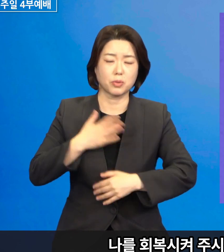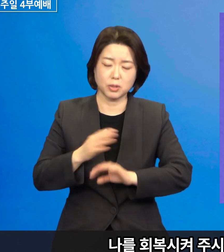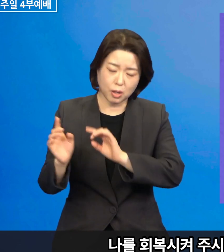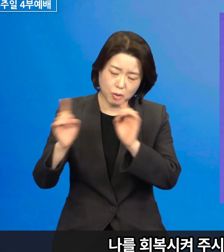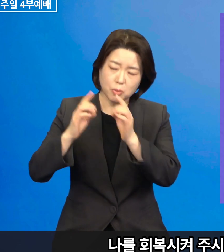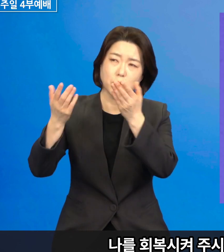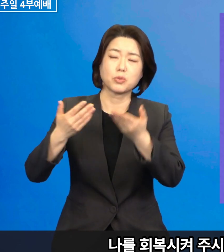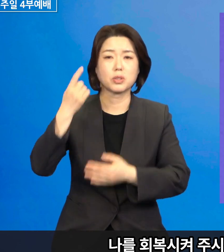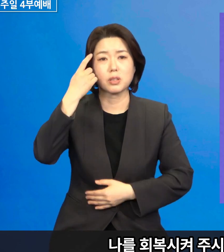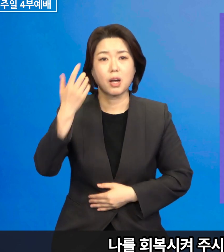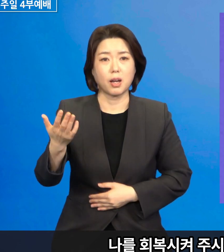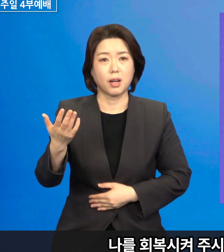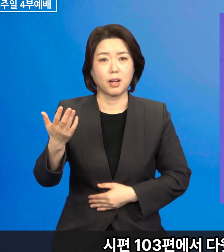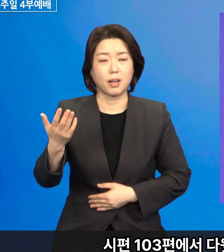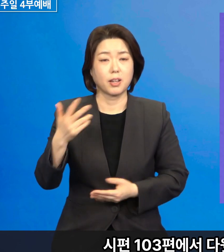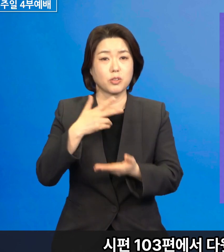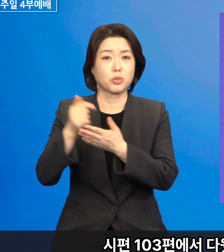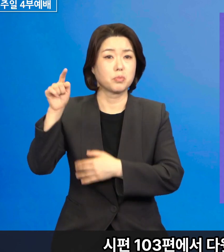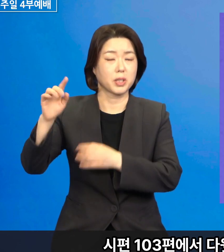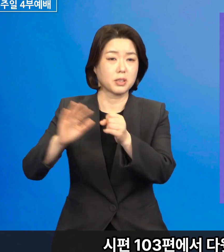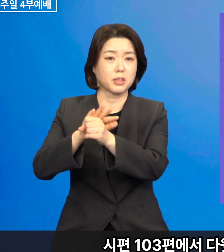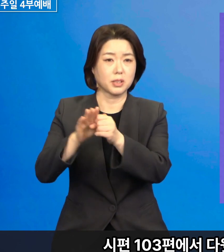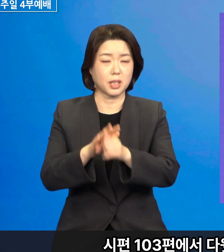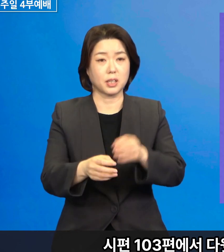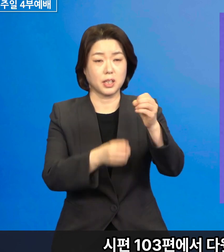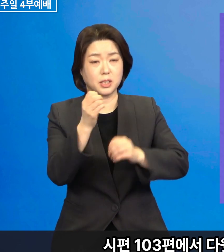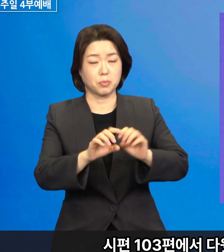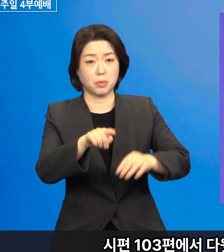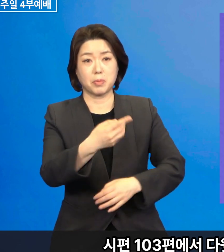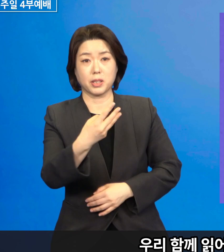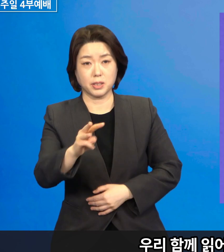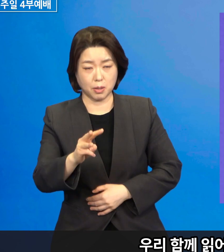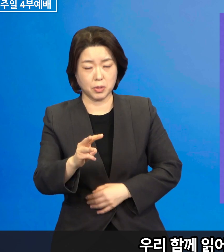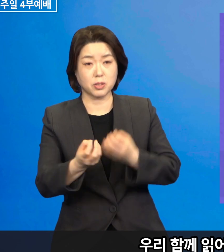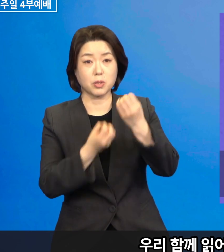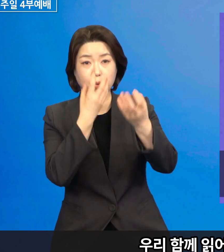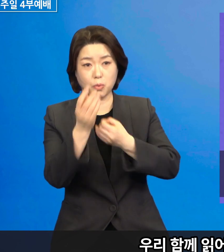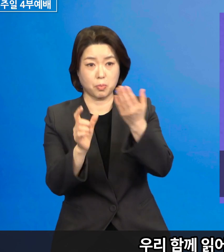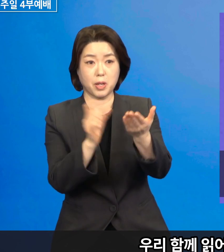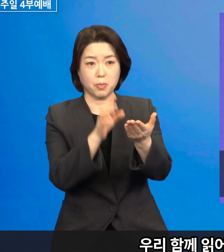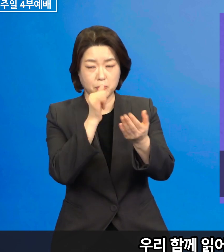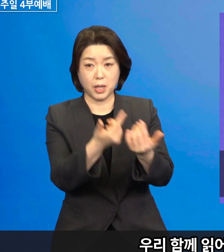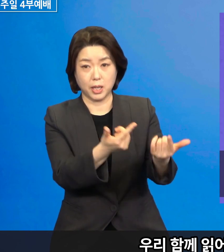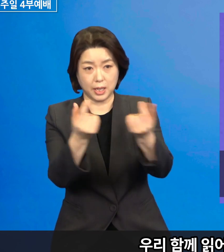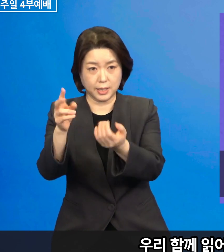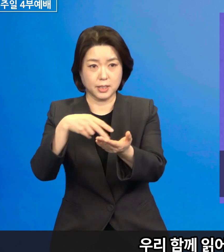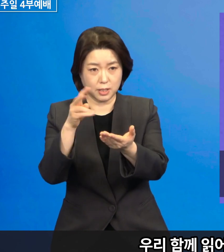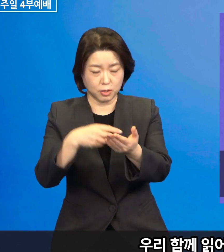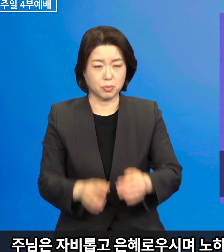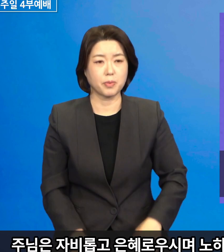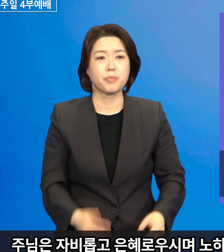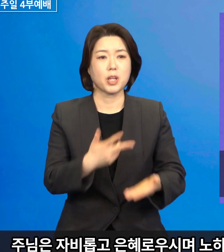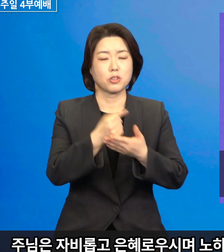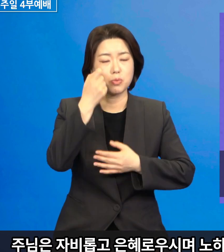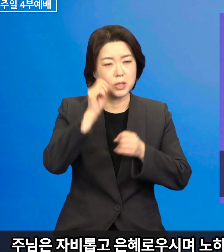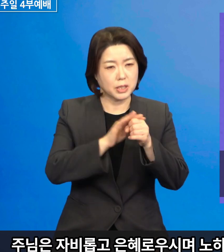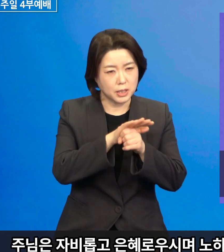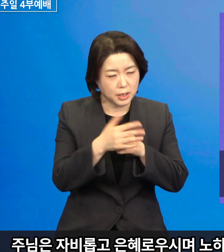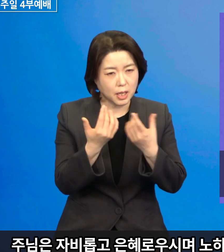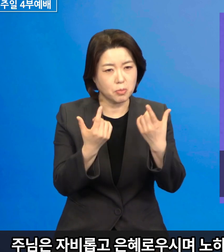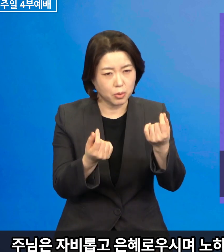회복시켜 주시는가. 주님의 그 사랑을 시편 103편에서 다윗이 이렇게 고백합니다. 우리 함께 읽어보겠습니다. 시작.